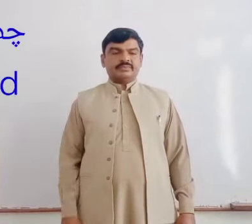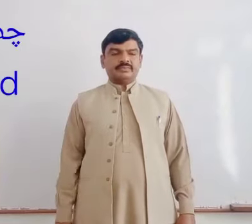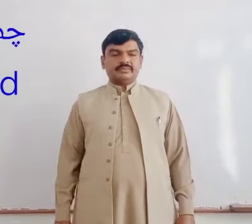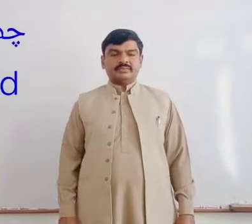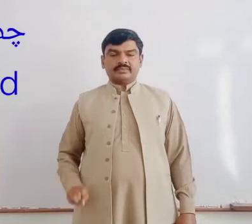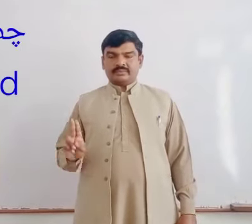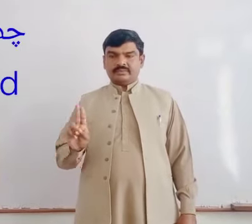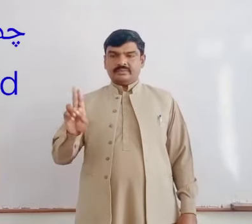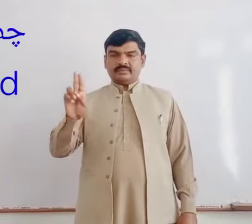छिपकली,